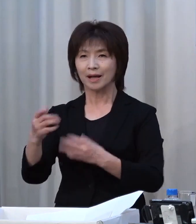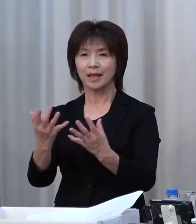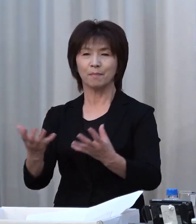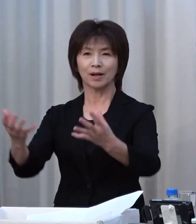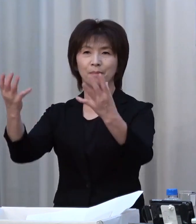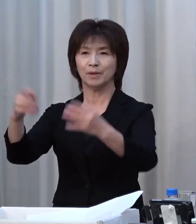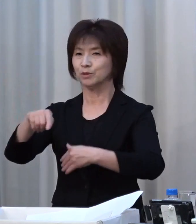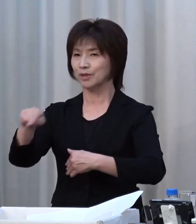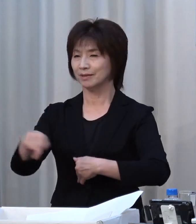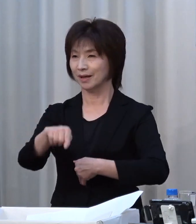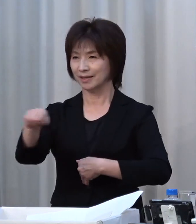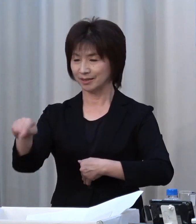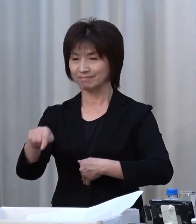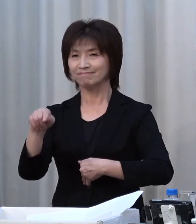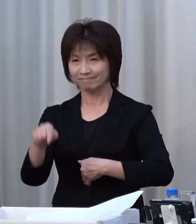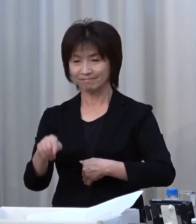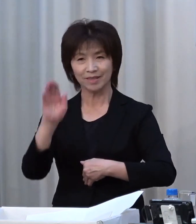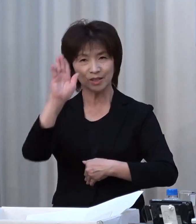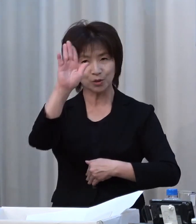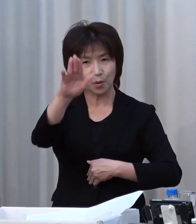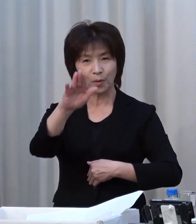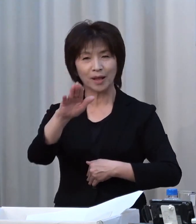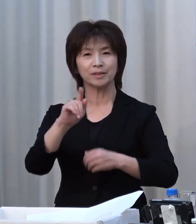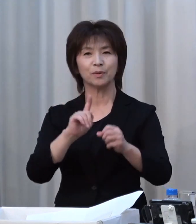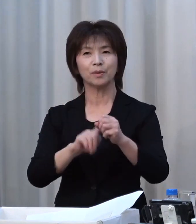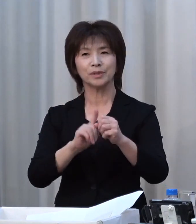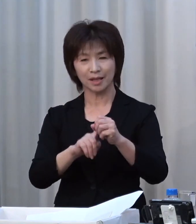ところでございますから、将来においては